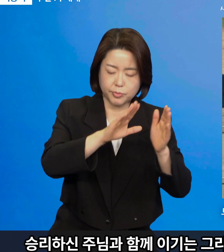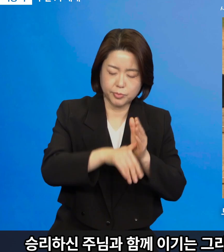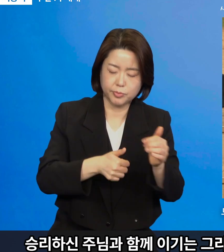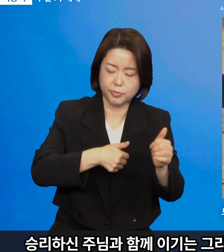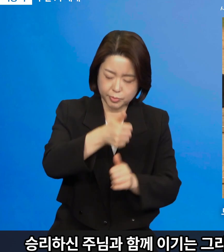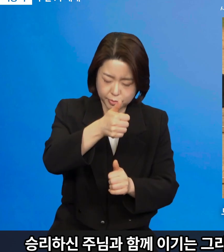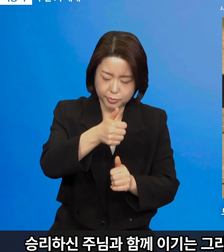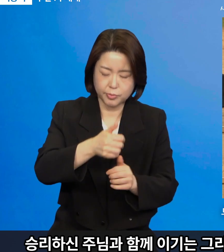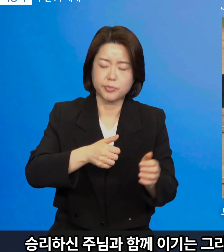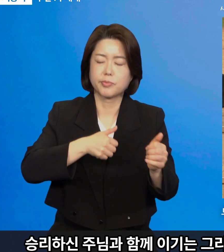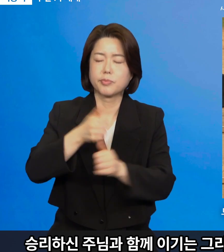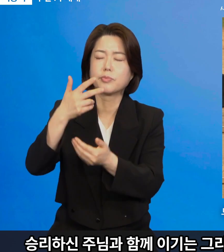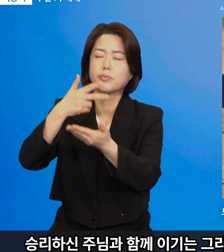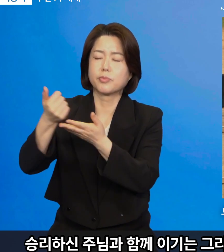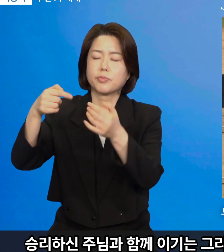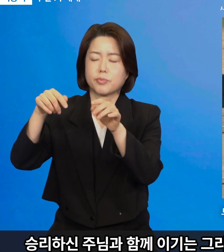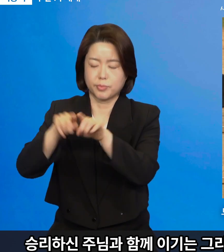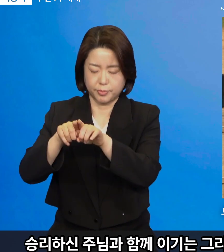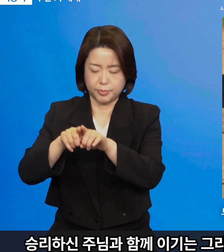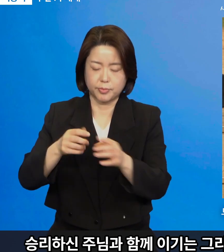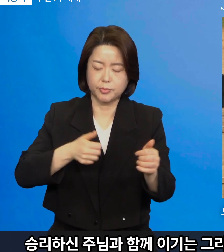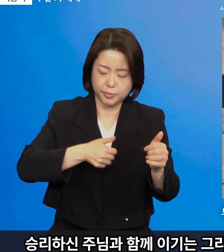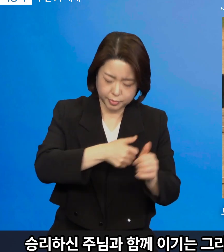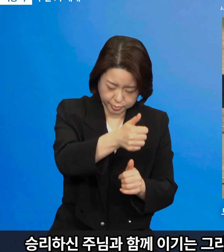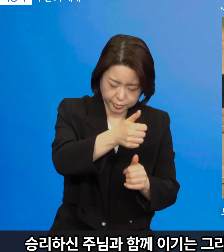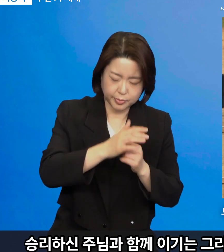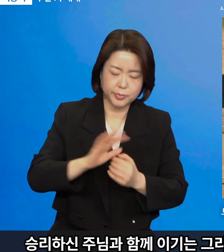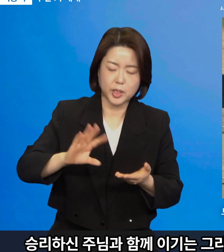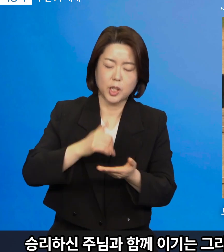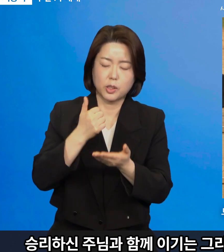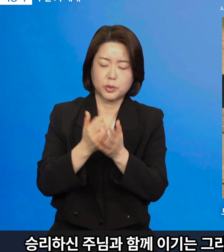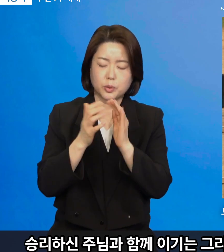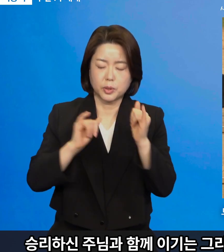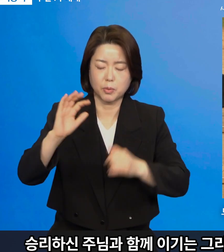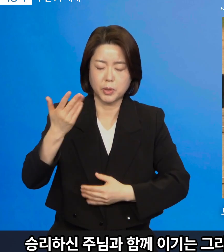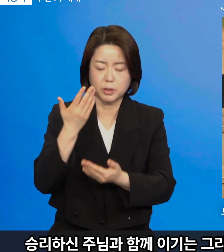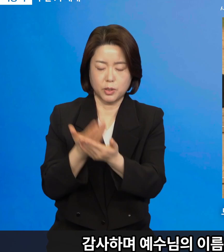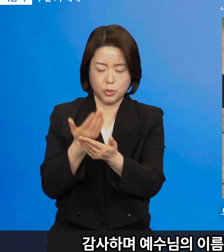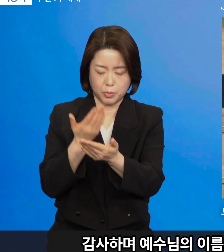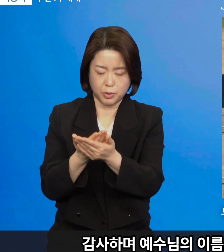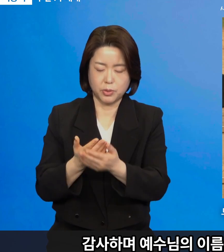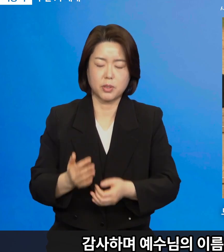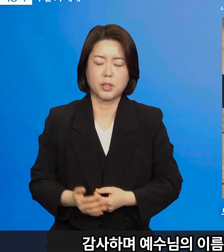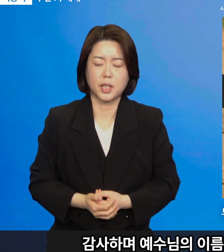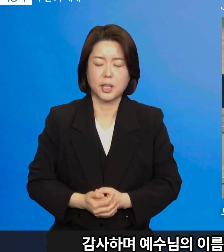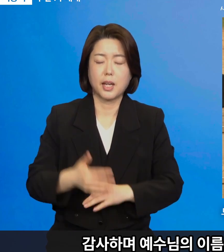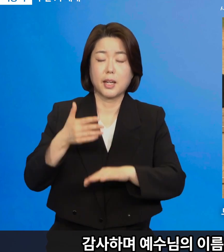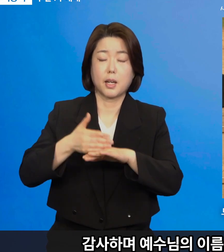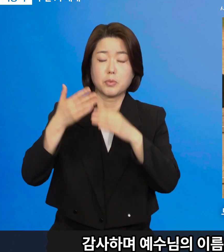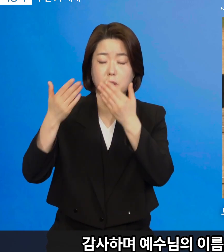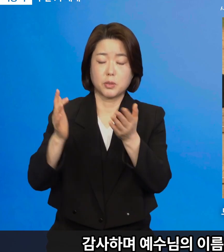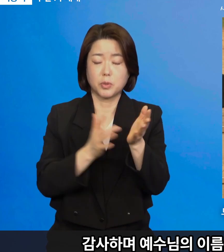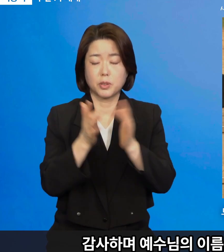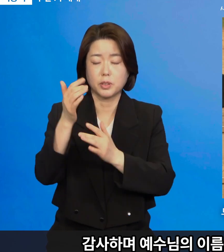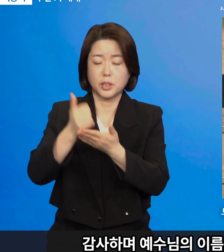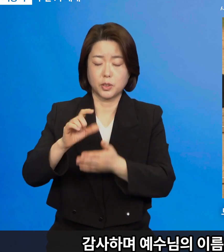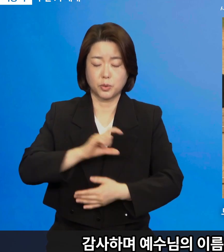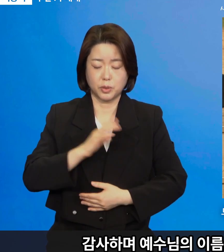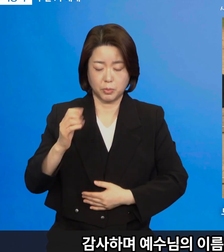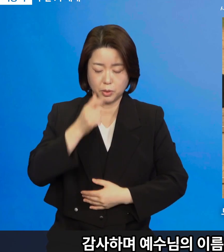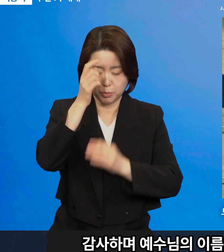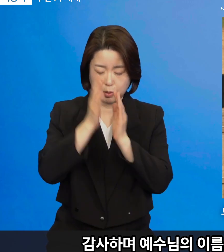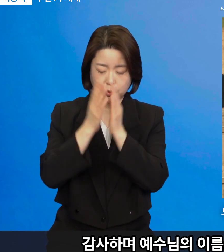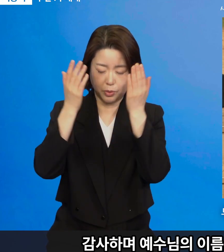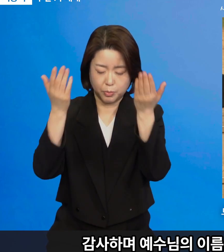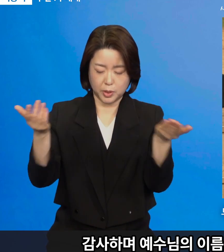승리하며 승리하신 주님과 함께 이기는 그리스도인들이 되게 하여 주시옵소서. 감사하며 예수님의 이름으로